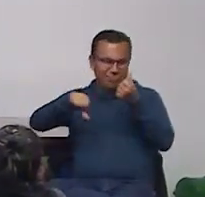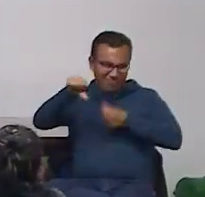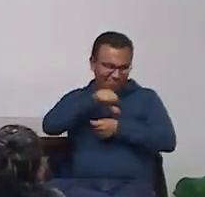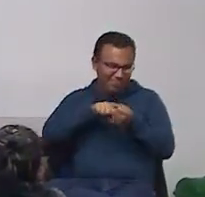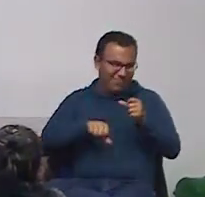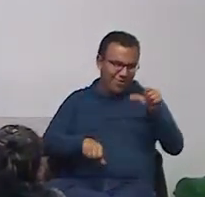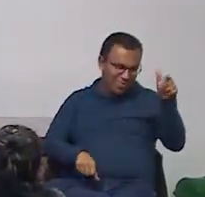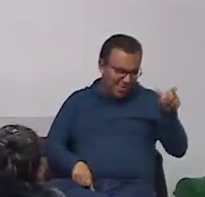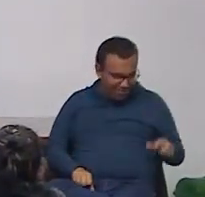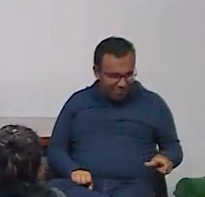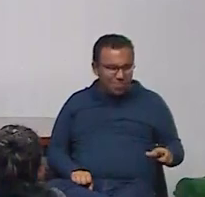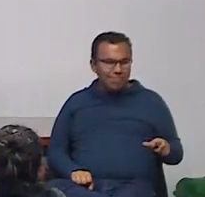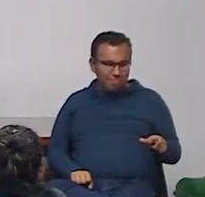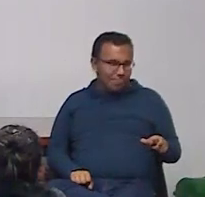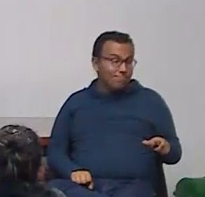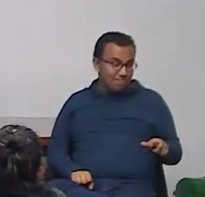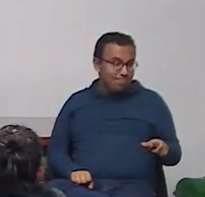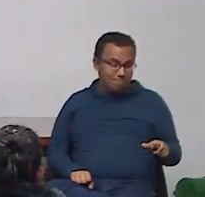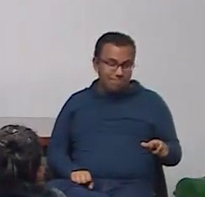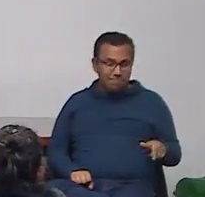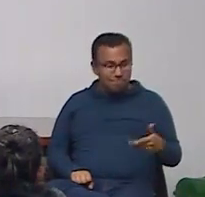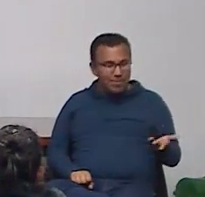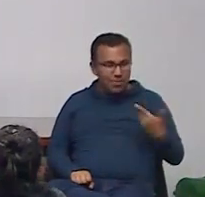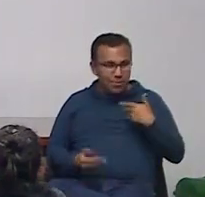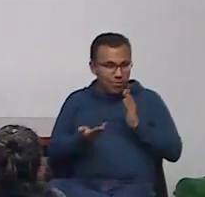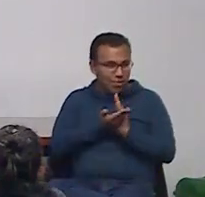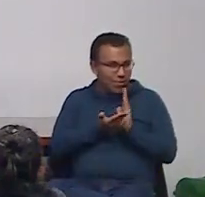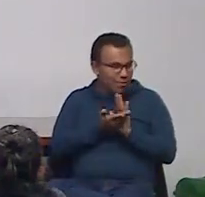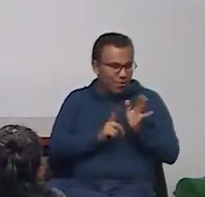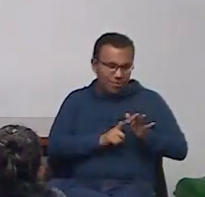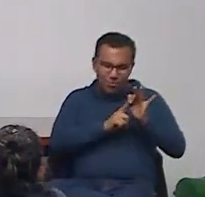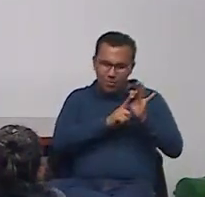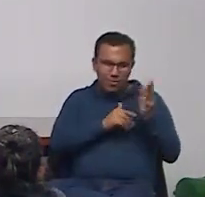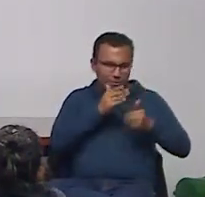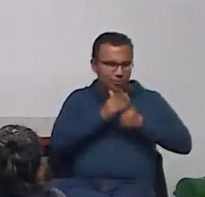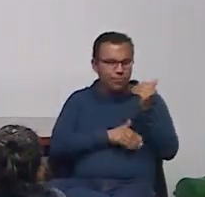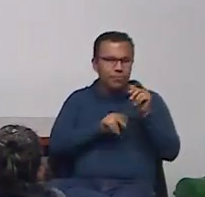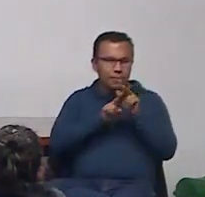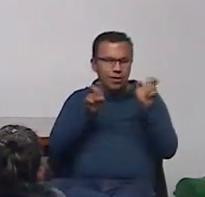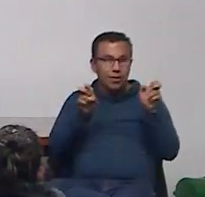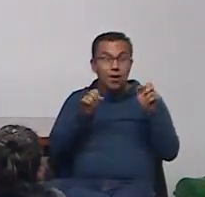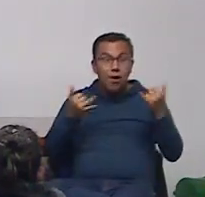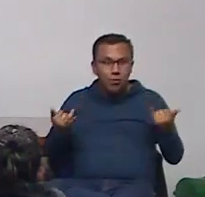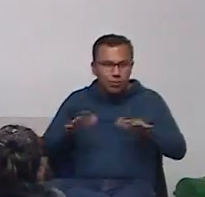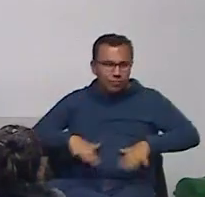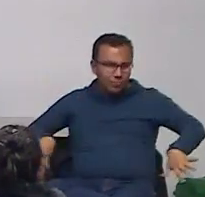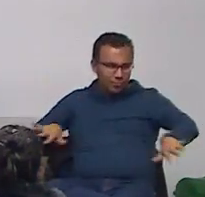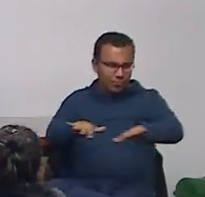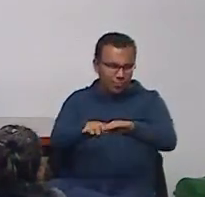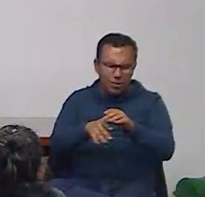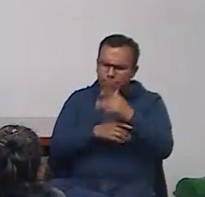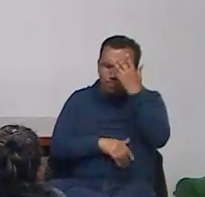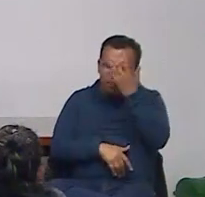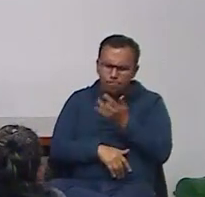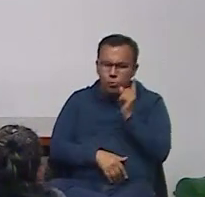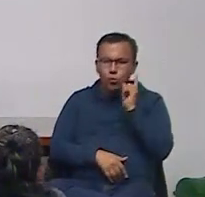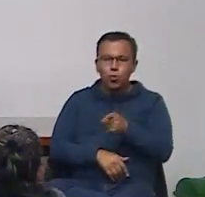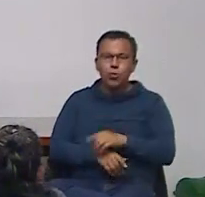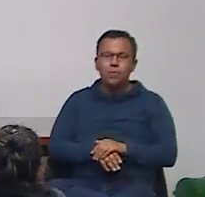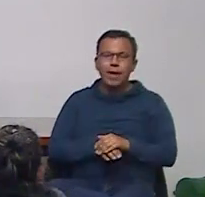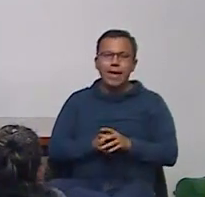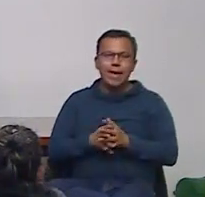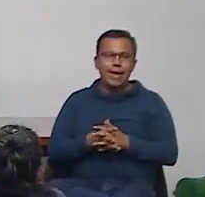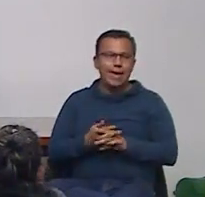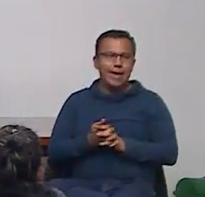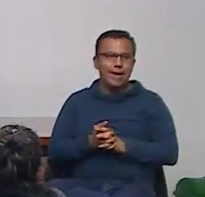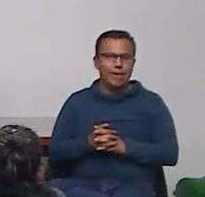en todos los equipos en todos los equipos interdisciplinarios tener una educador especial cuando estamos hablando de este medio Sí por qué por la por pues